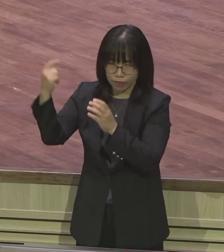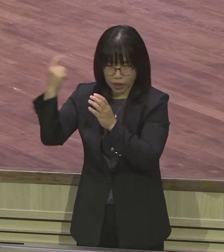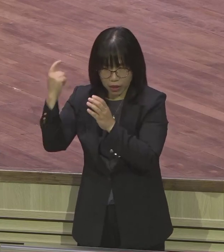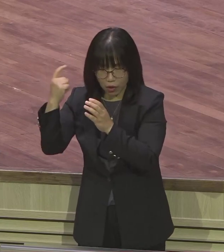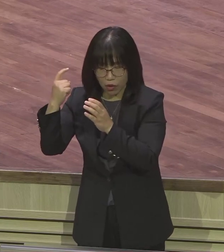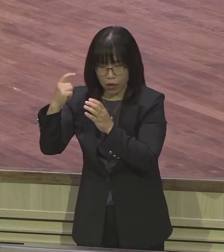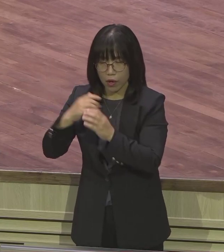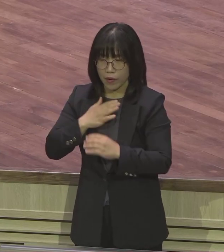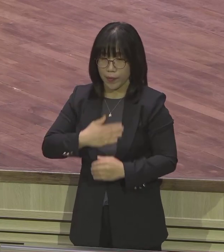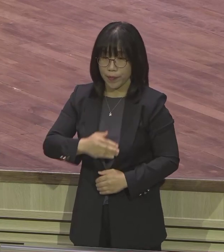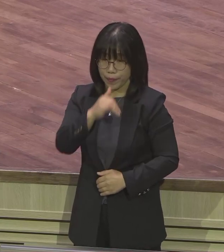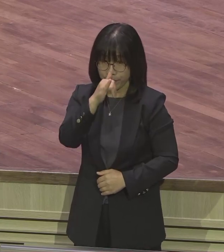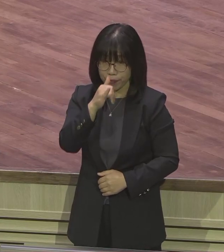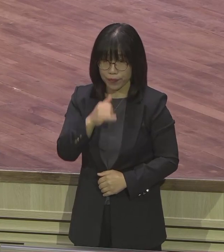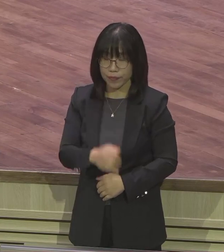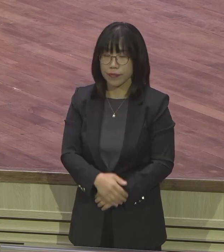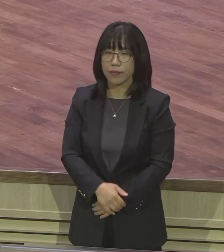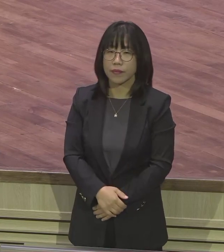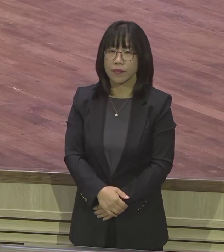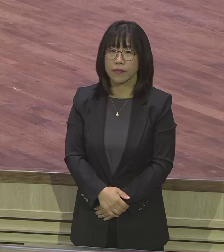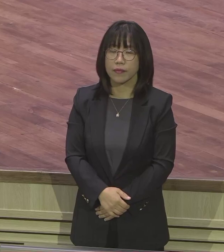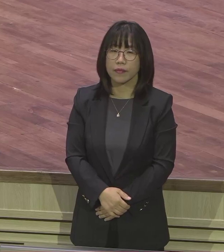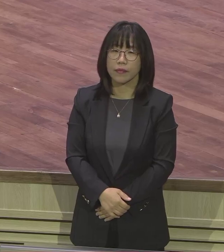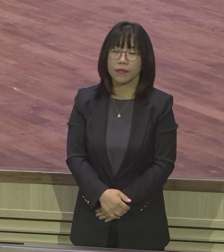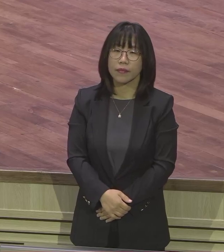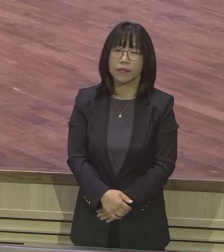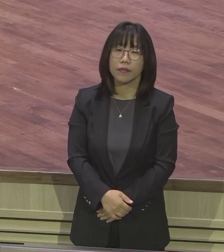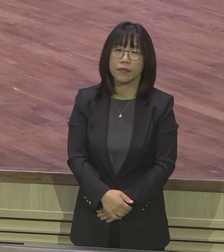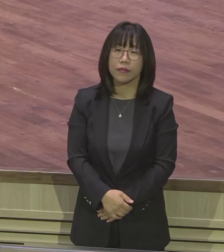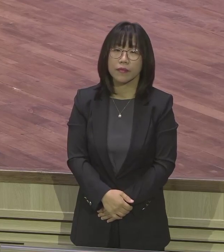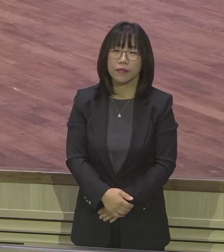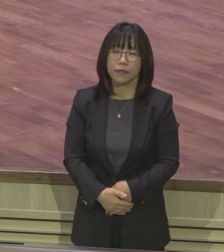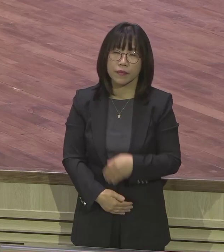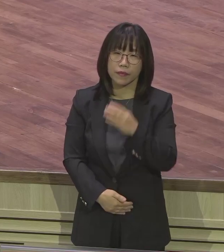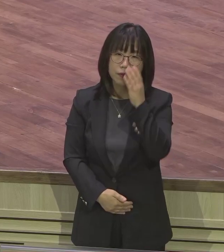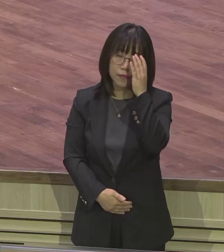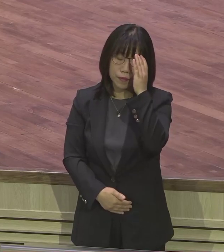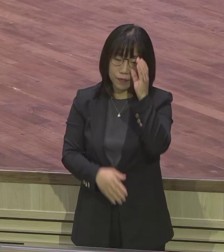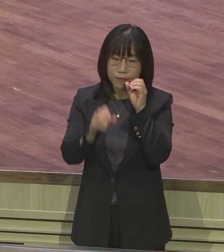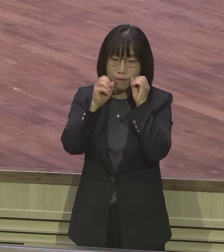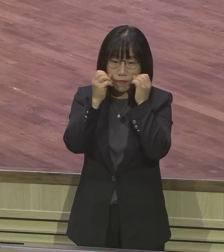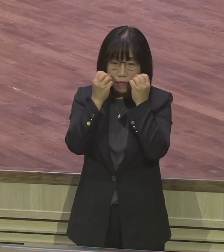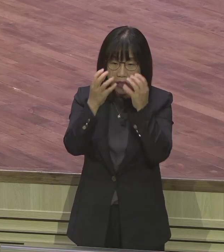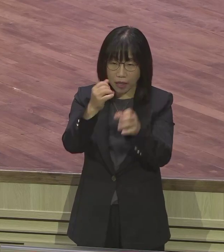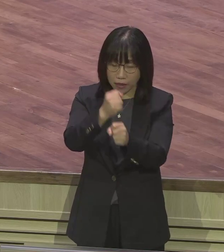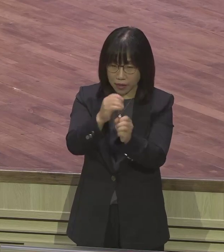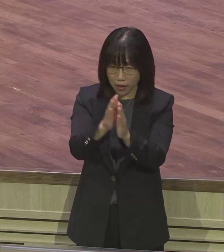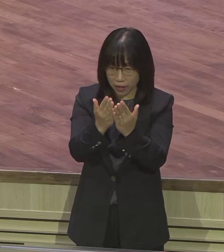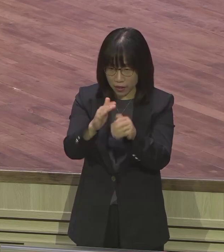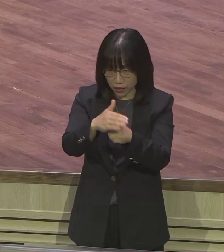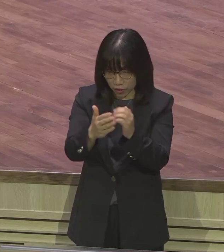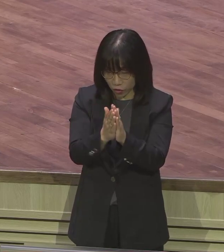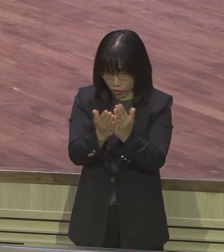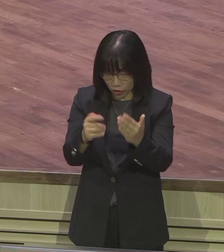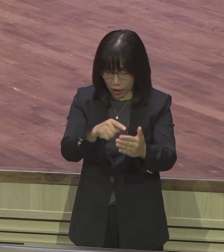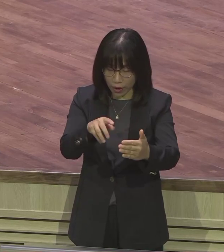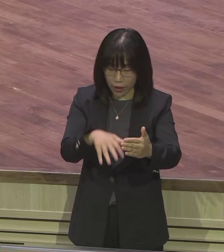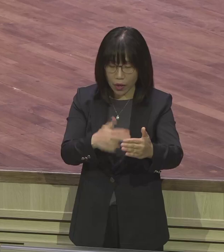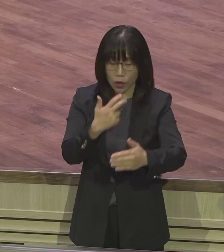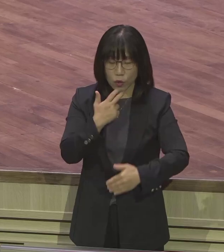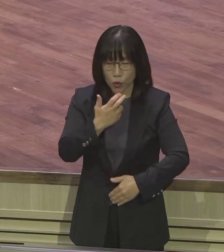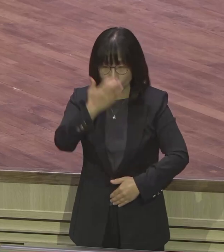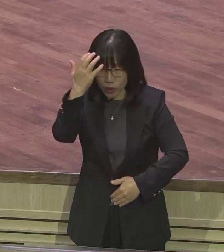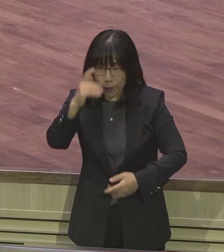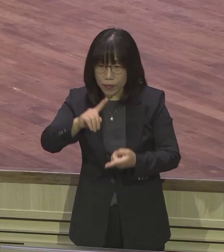되는데. 자, 이런 우리가 잘 봐야 될 것이 뭐냐. 창세기 말씀 속에 요셉의 이야기가